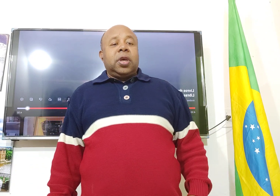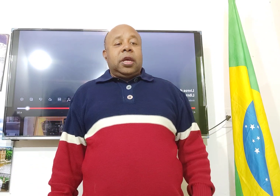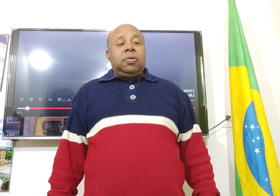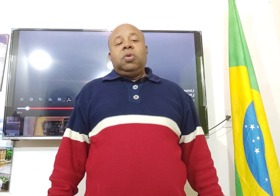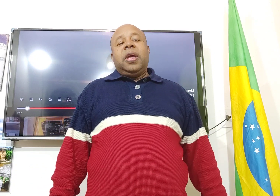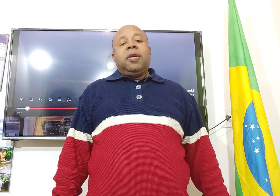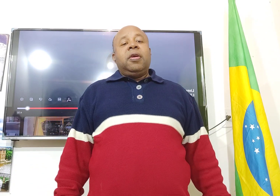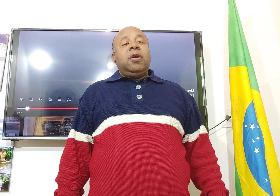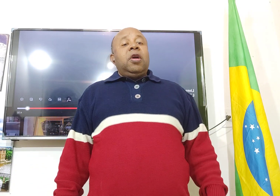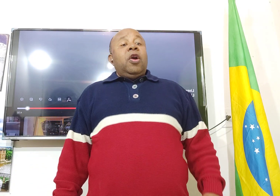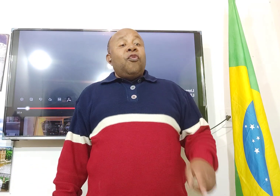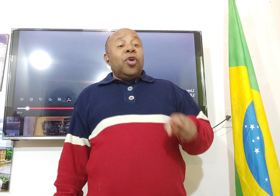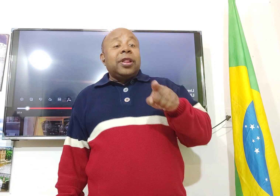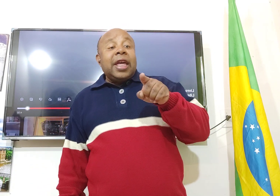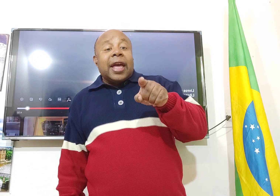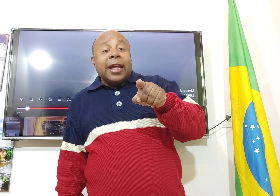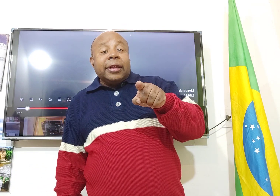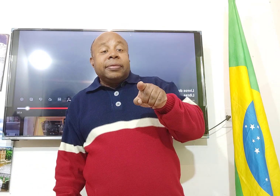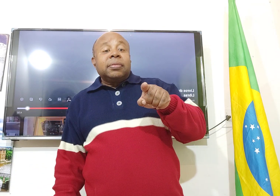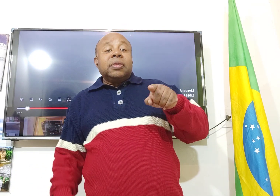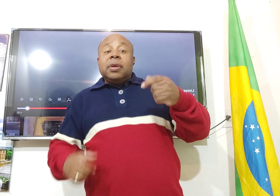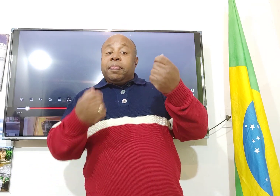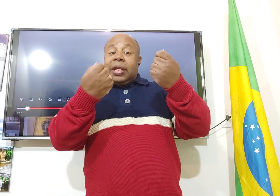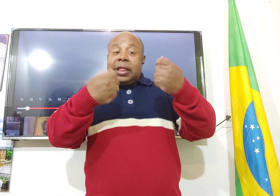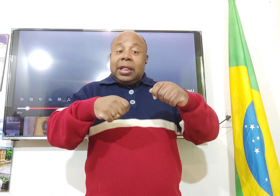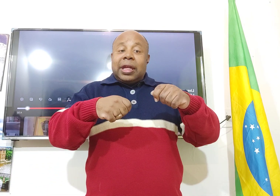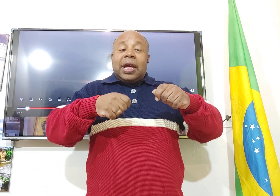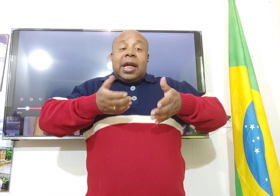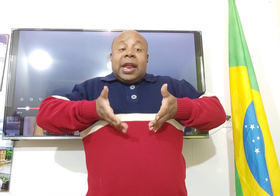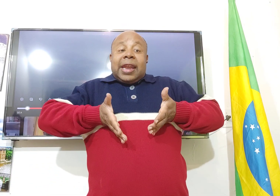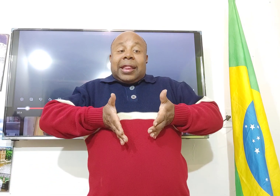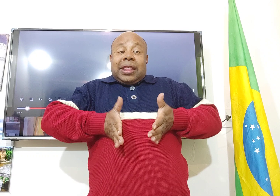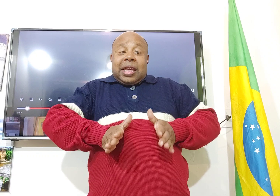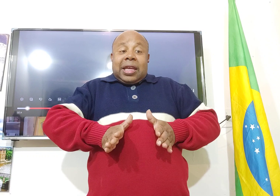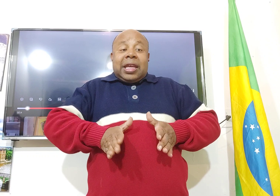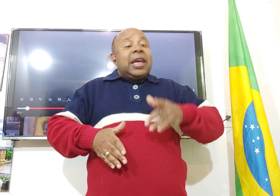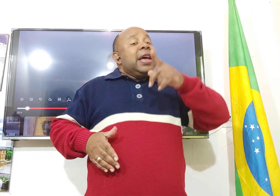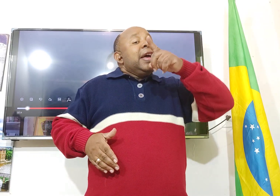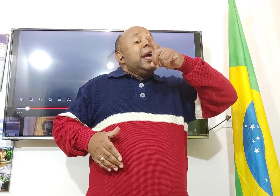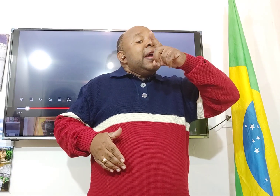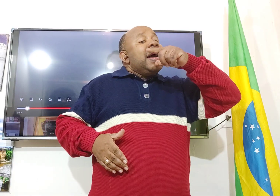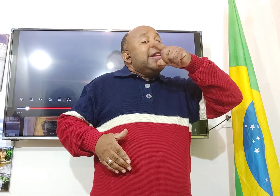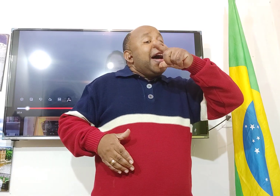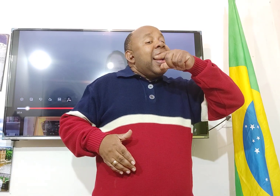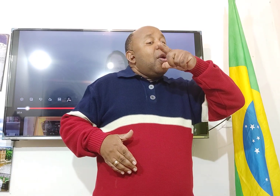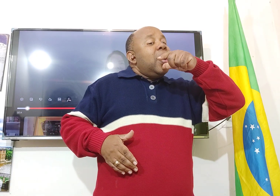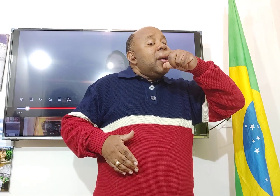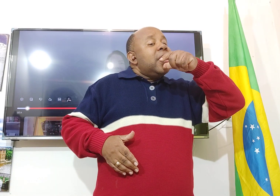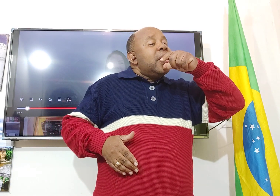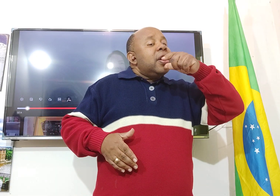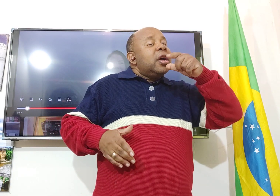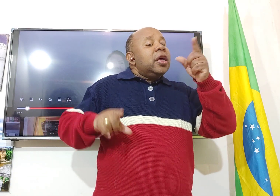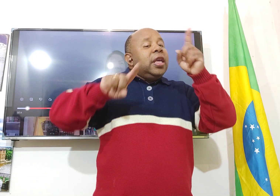Ok, tudo bem. Você precisa nascer da água